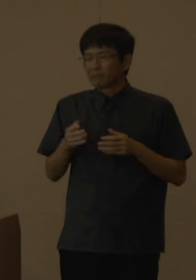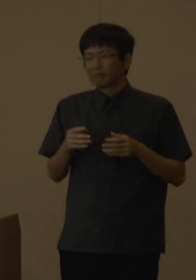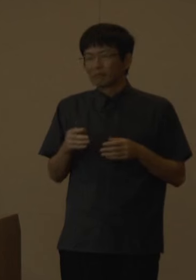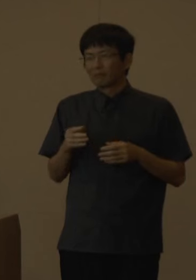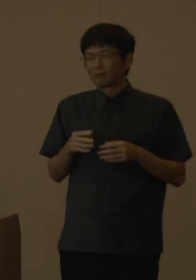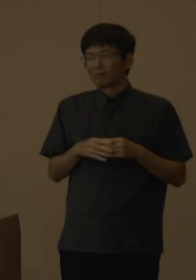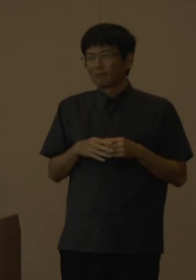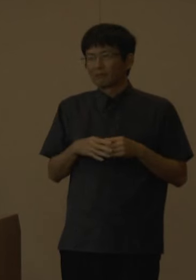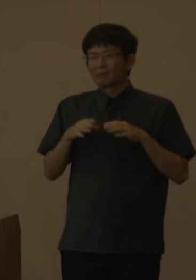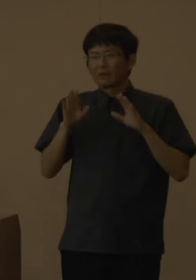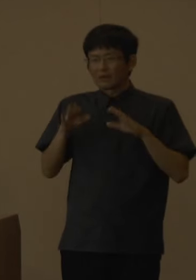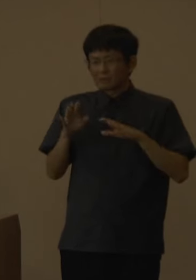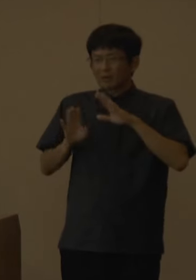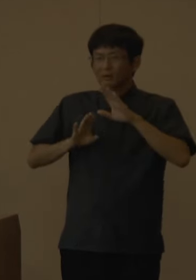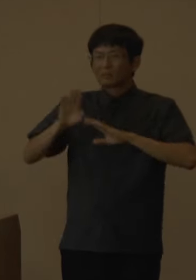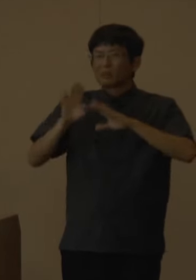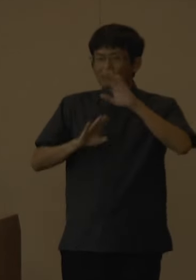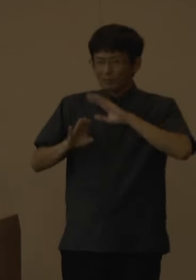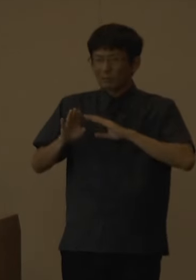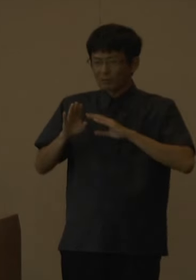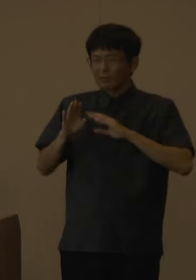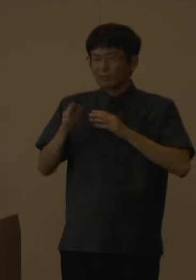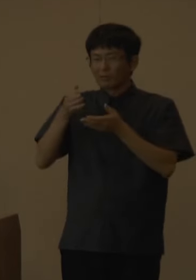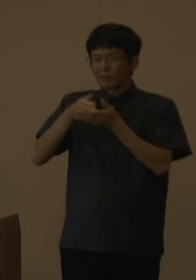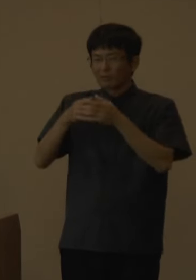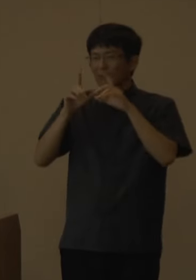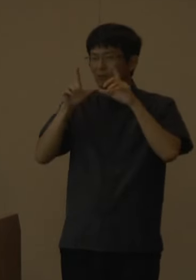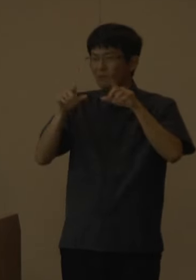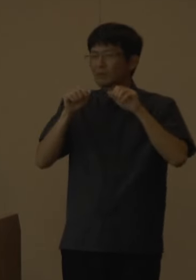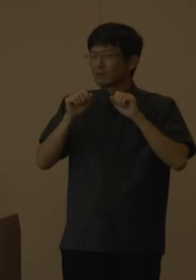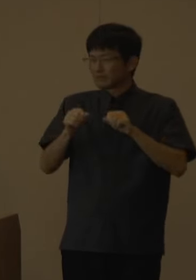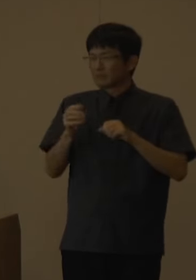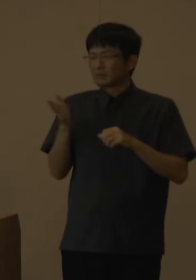確認の状況について報告してください。